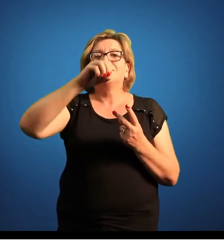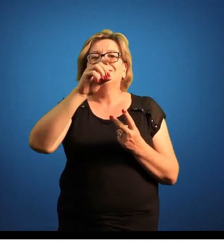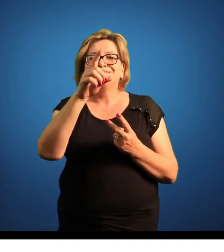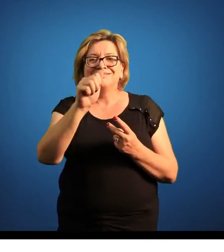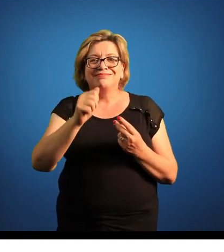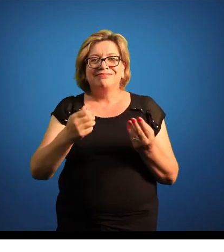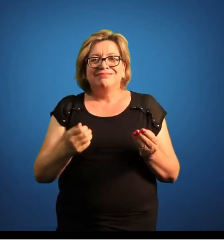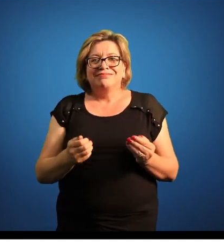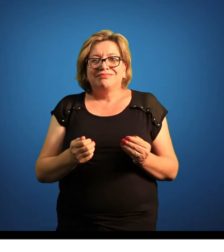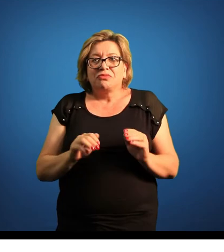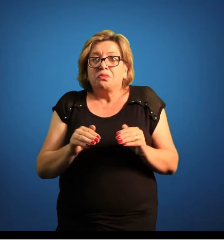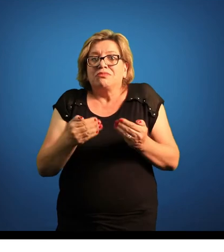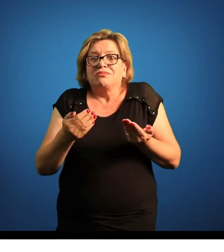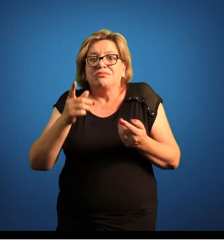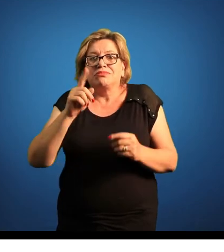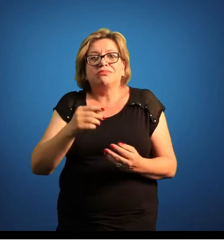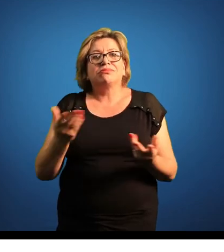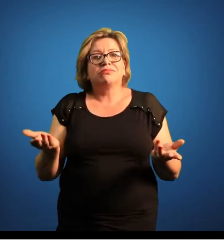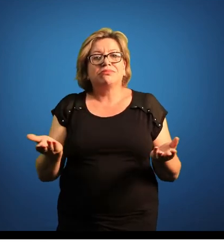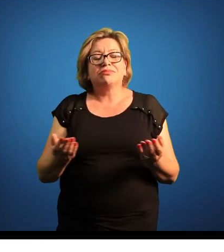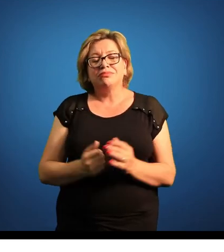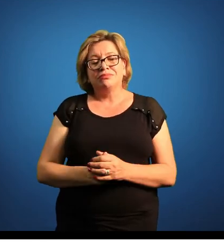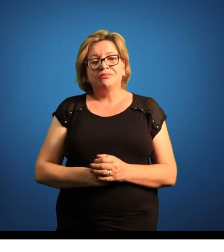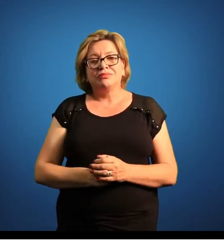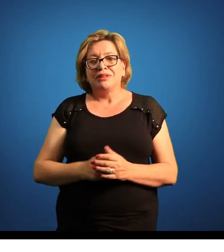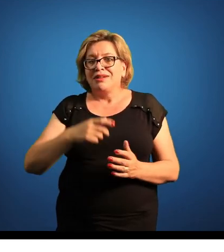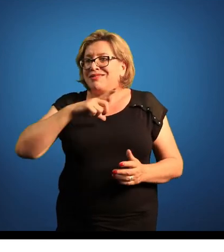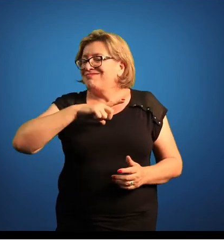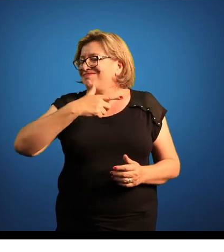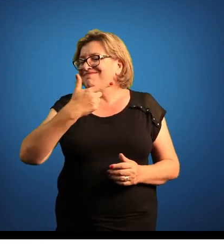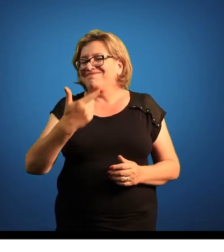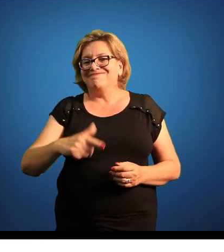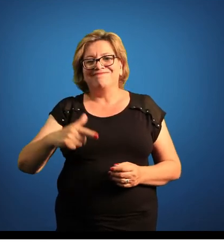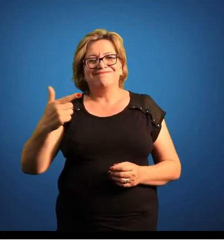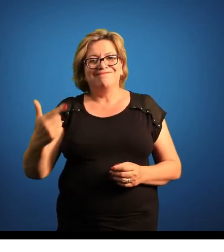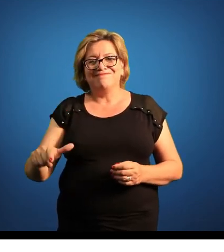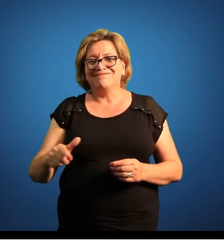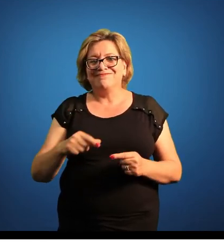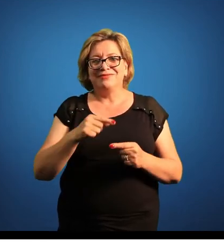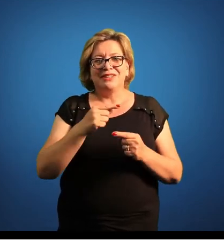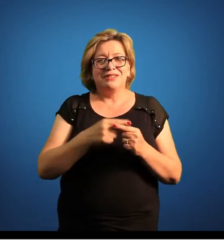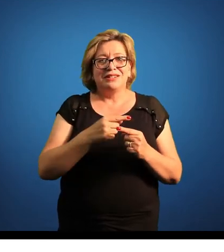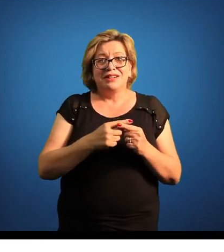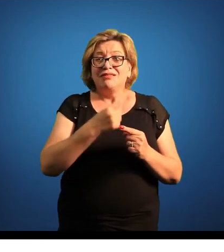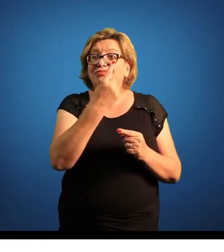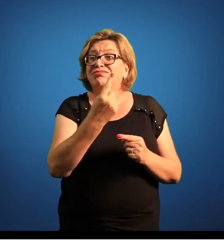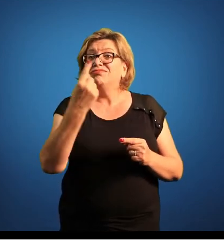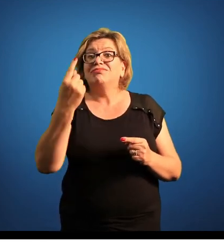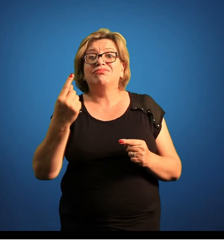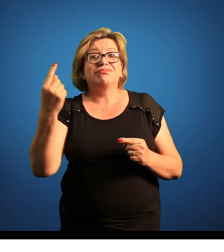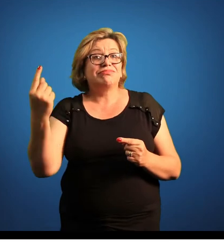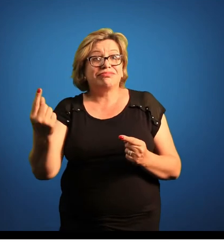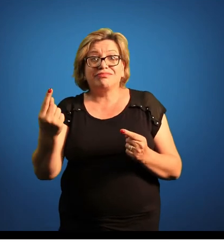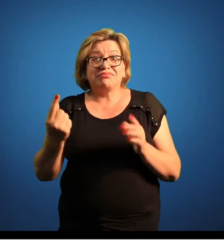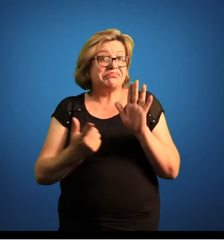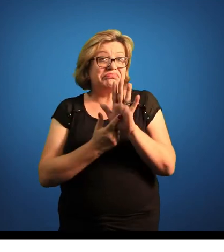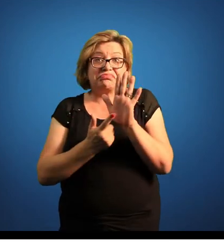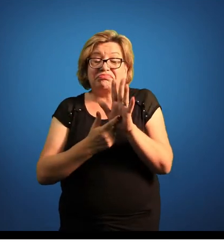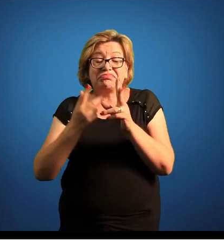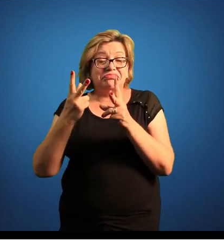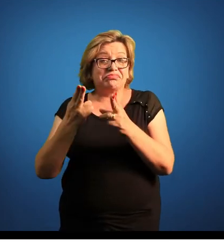agora, qual é a moda desse conjunto? Ele não tem moda. Por que ele não tem moda? Porque ninguém apareceu mais que ninguém